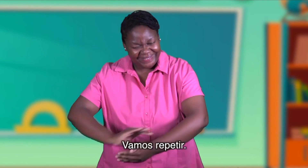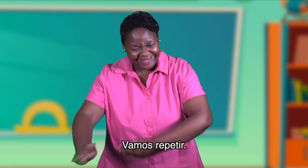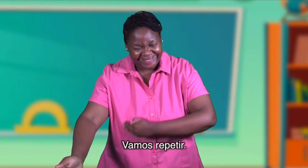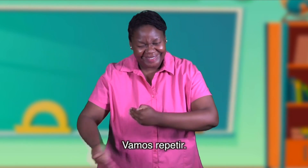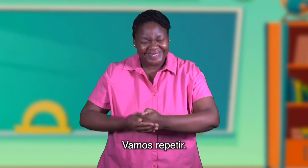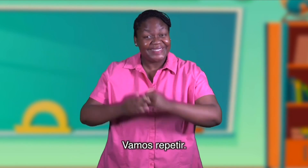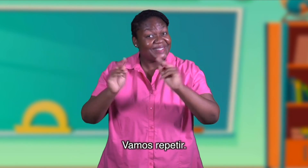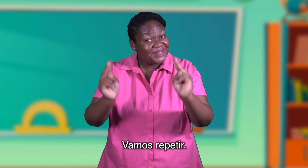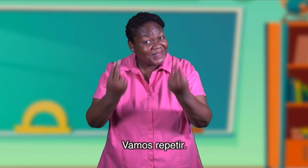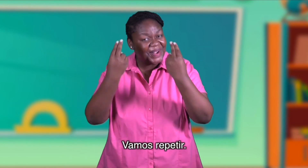Vamos repetir?